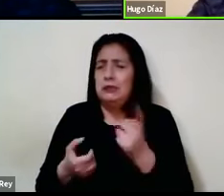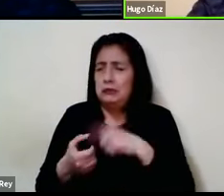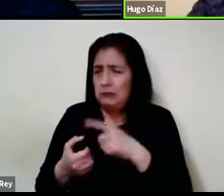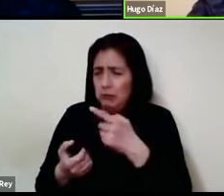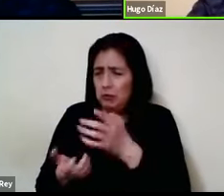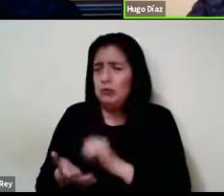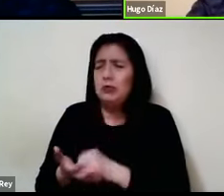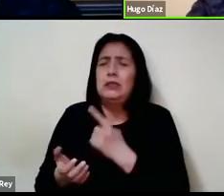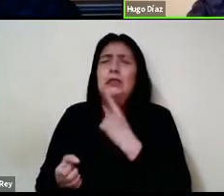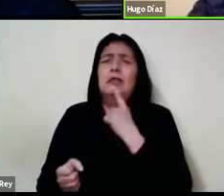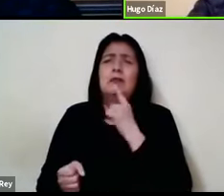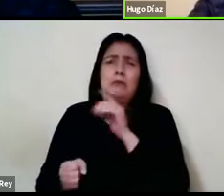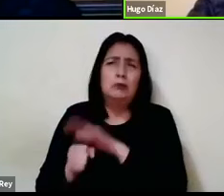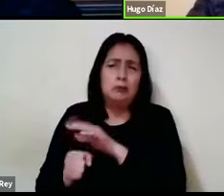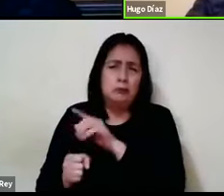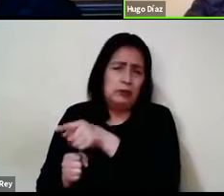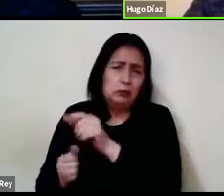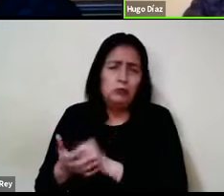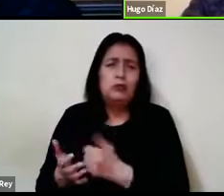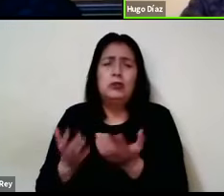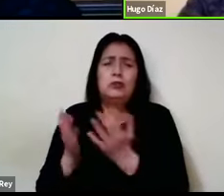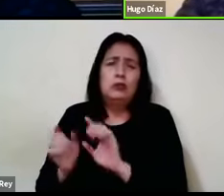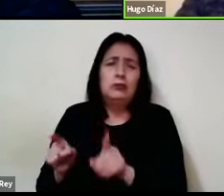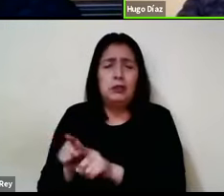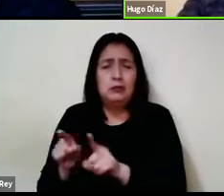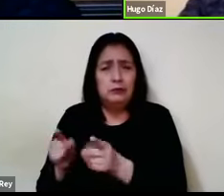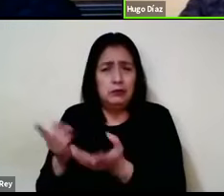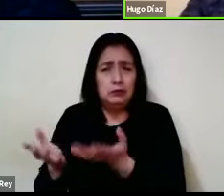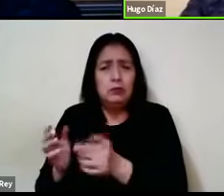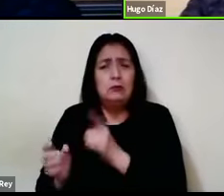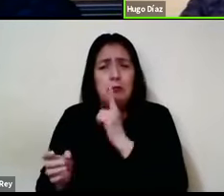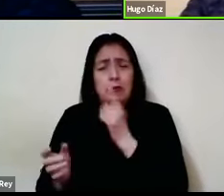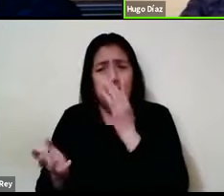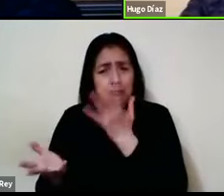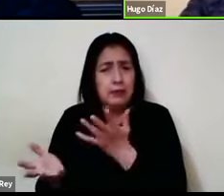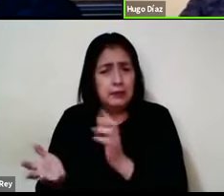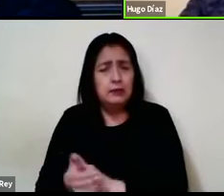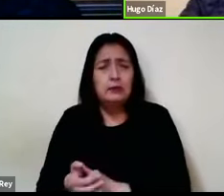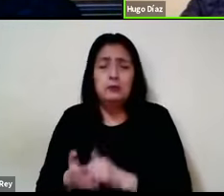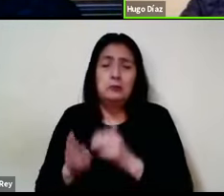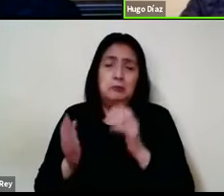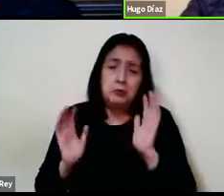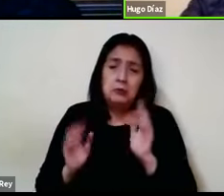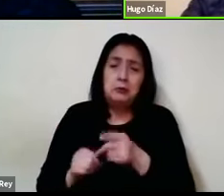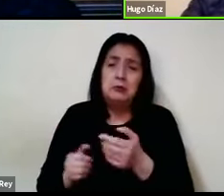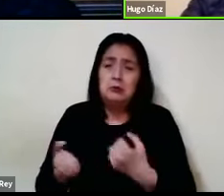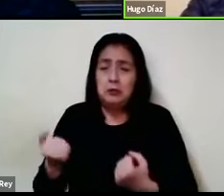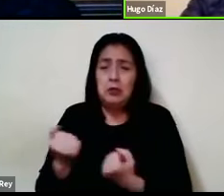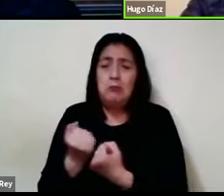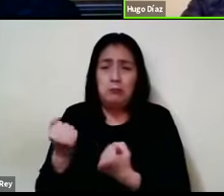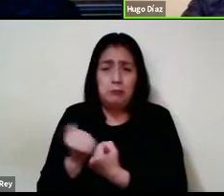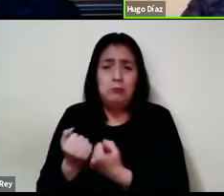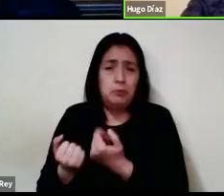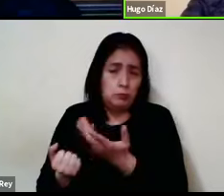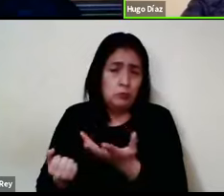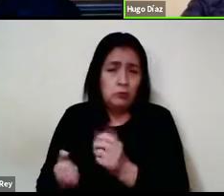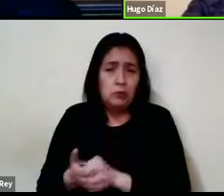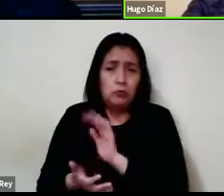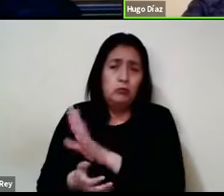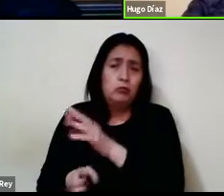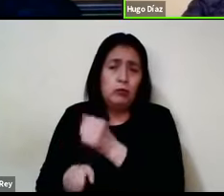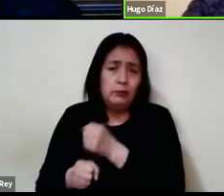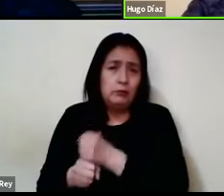los estudiantes y posiblemente también de sus padres, de familia, que me supongo que son un apoyo fuerte a tu